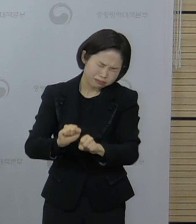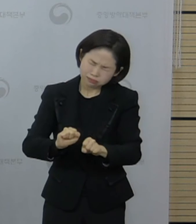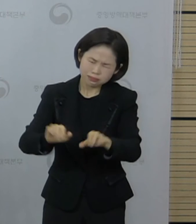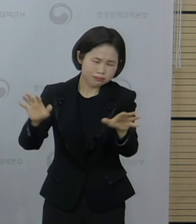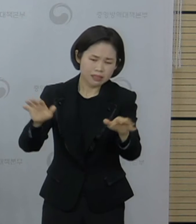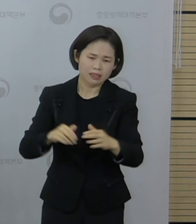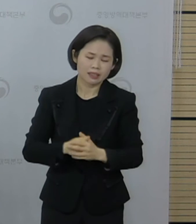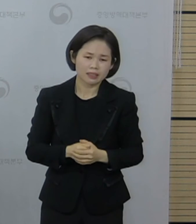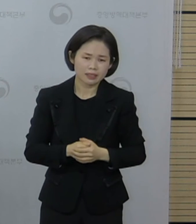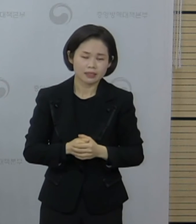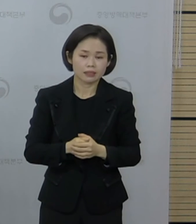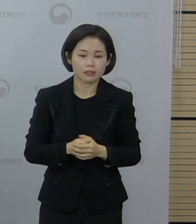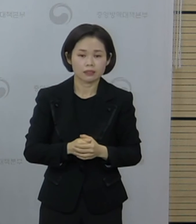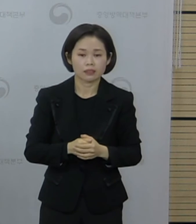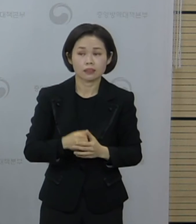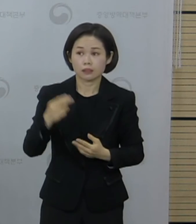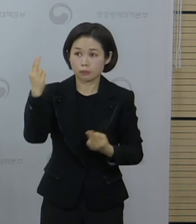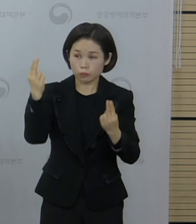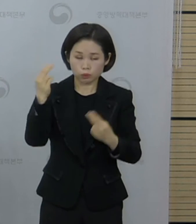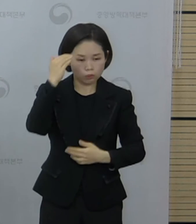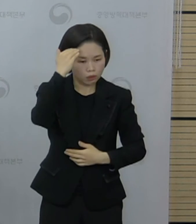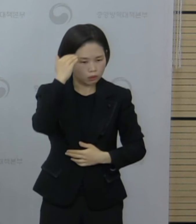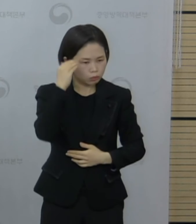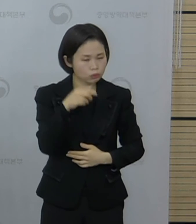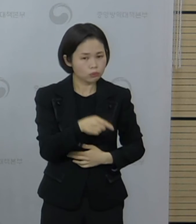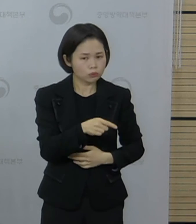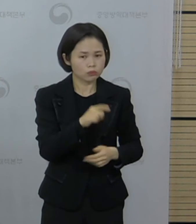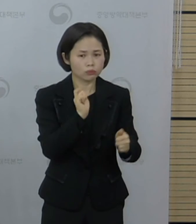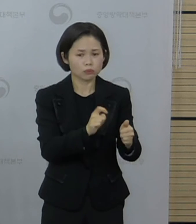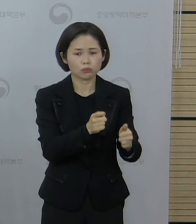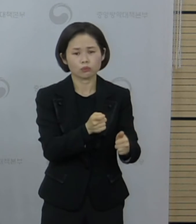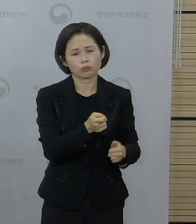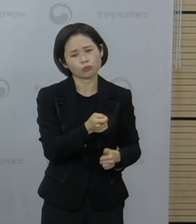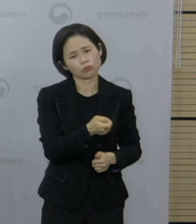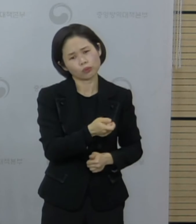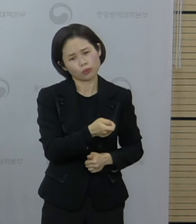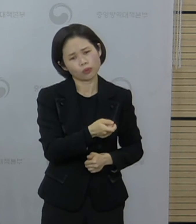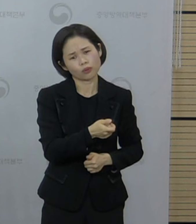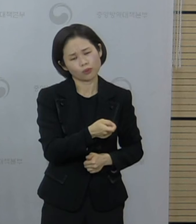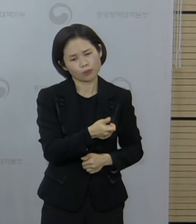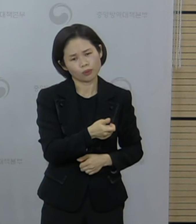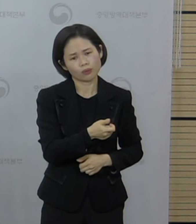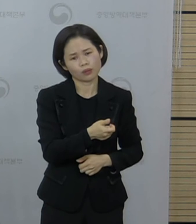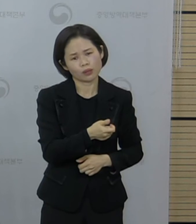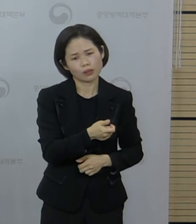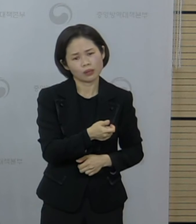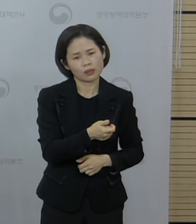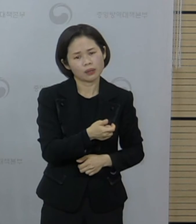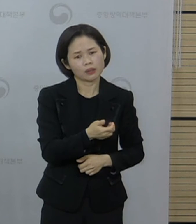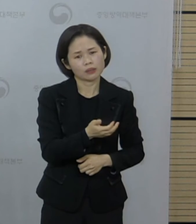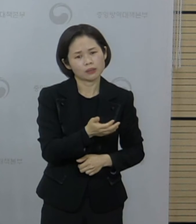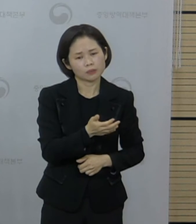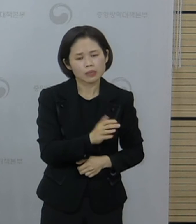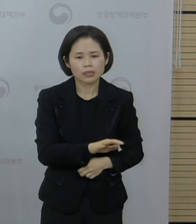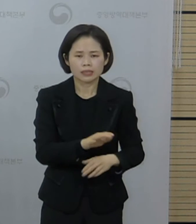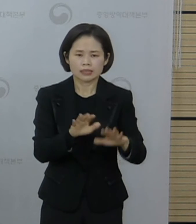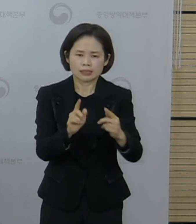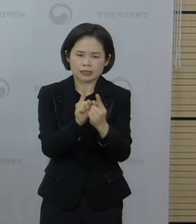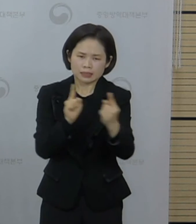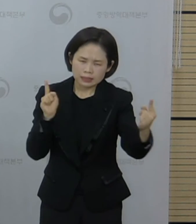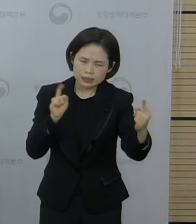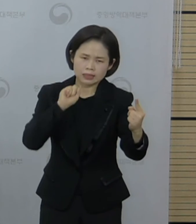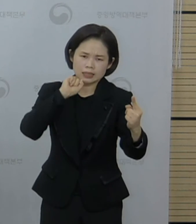비록 우리나라는 상대적으로 닿은 상황이라 하더라도 거리 둑 위에 그 어려움 또